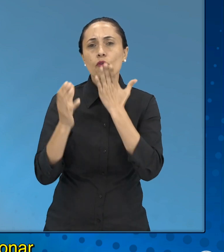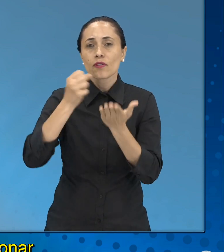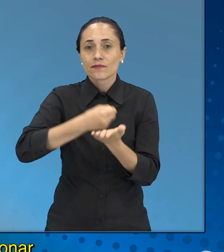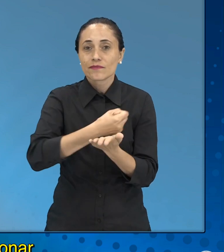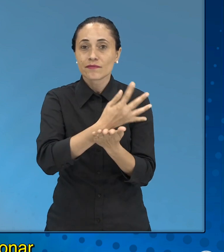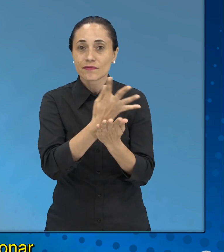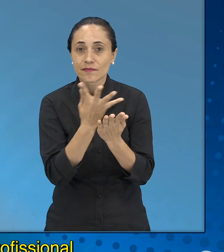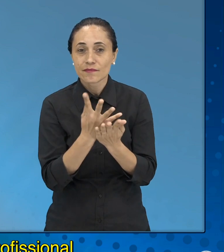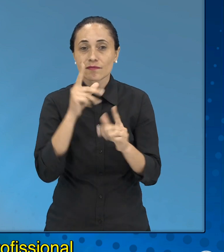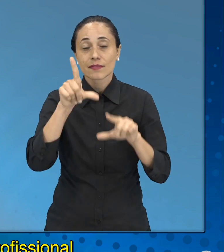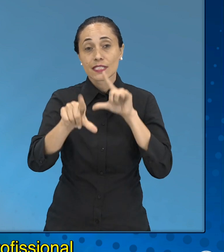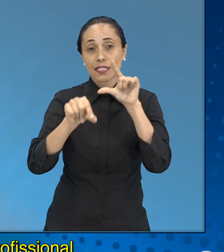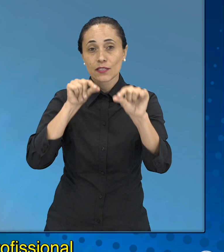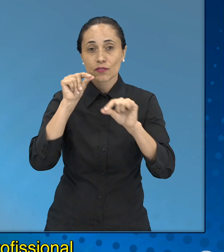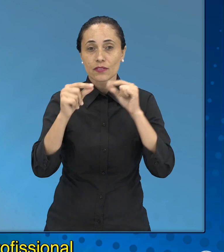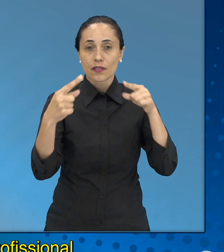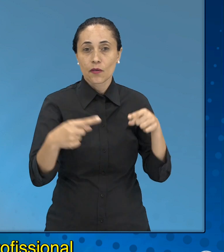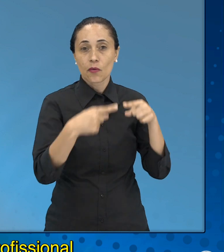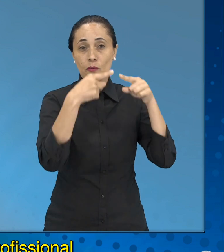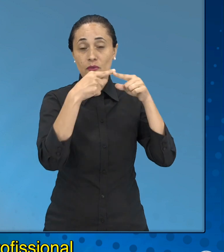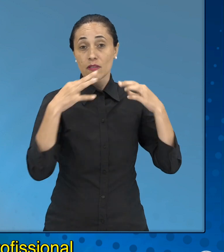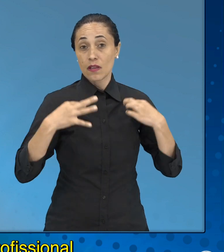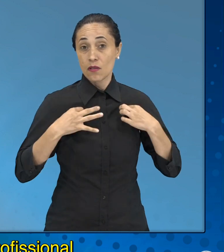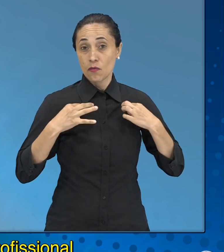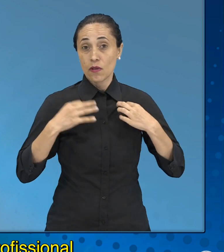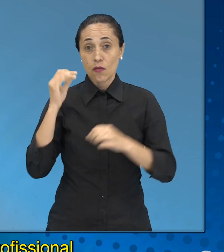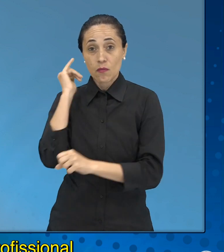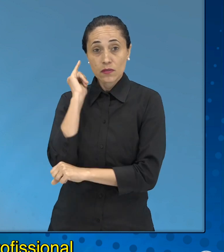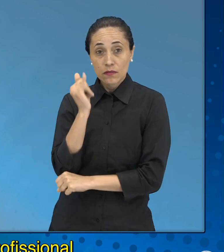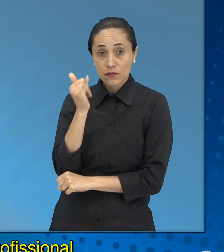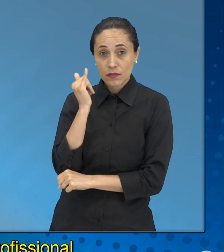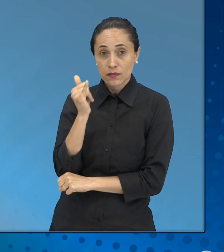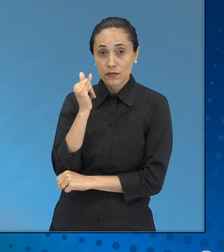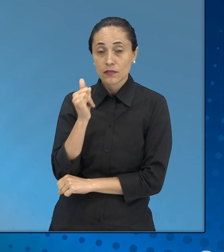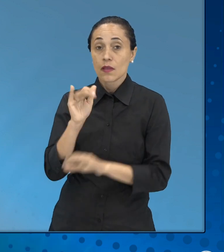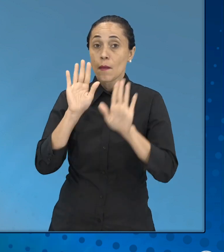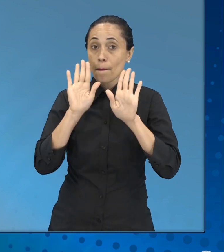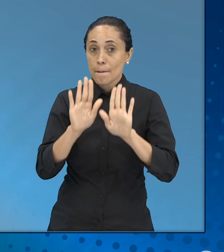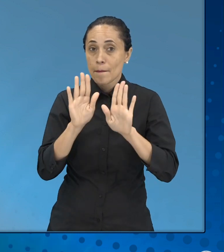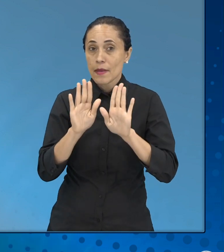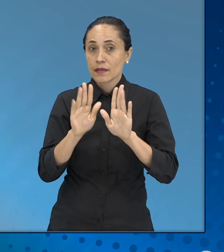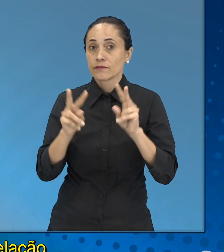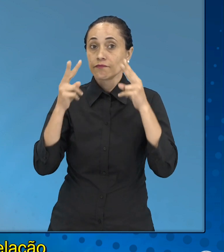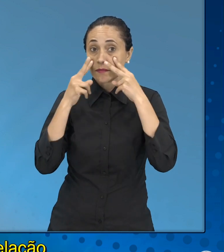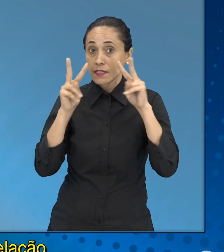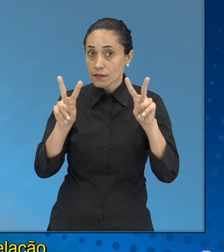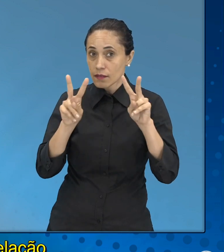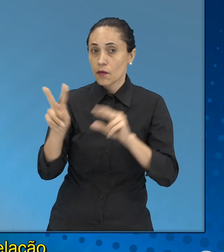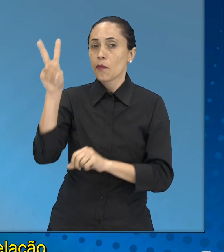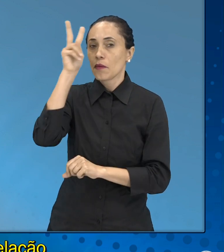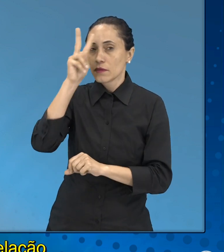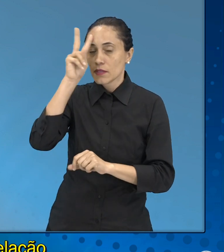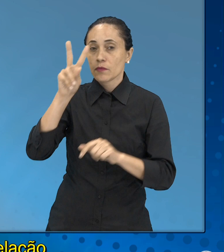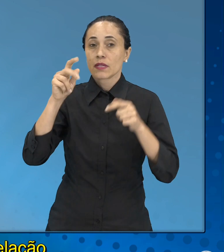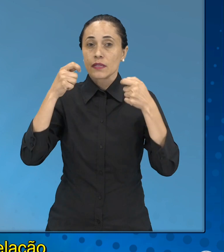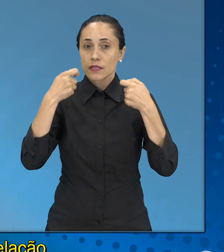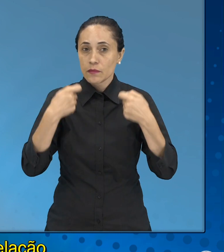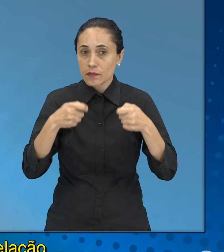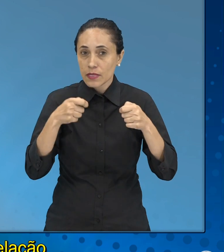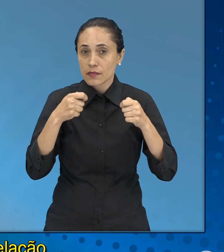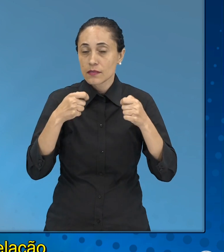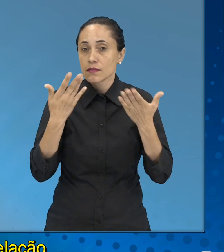cores condizente com a vestimenta do profissional que estará narrando. Mas é claro, é necessária uma